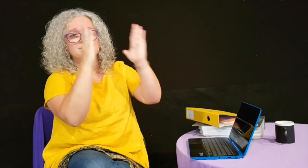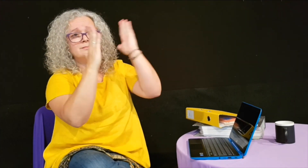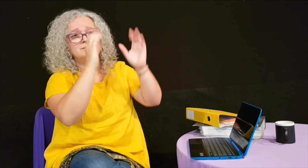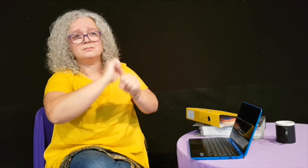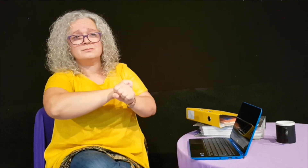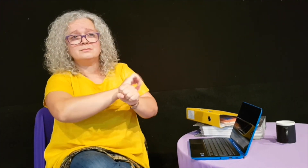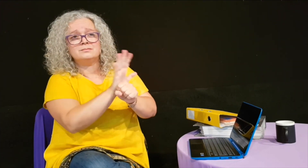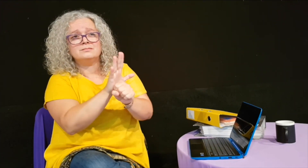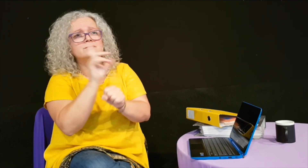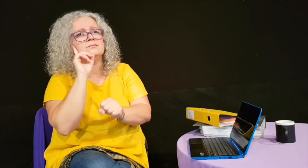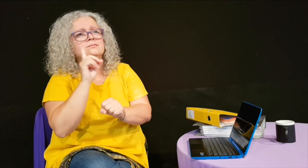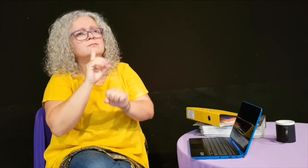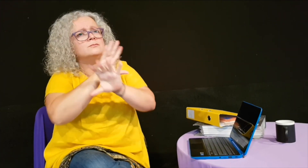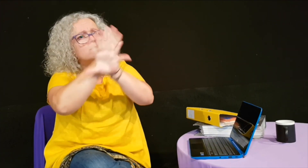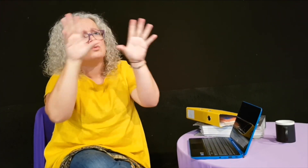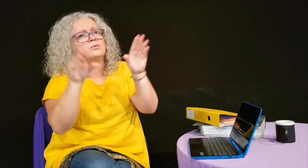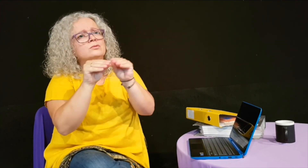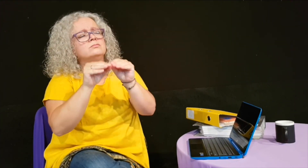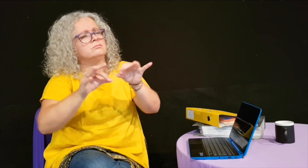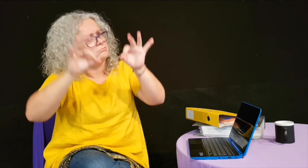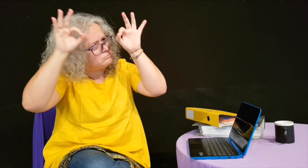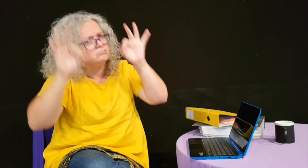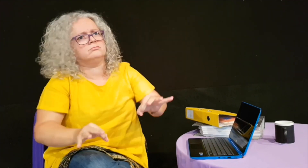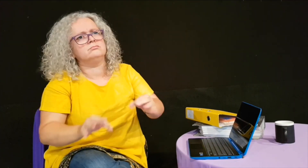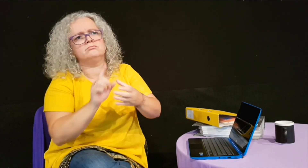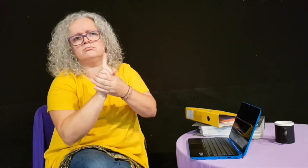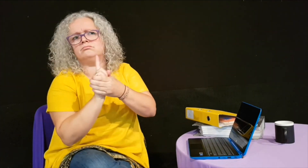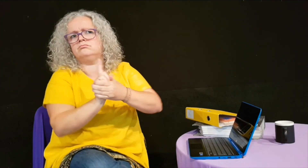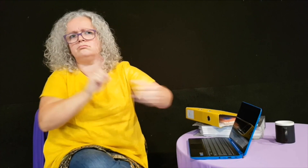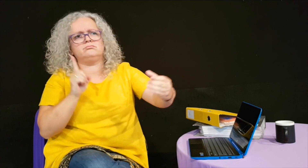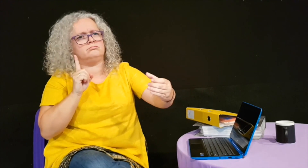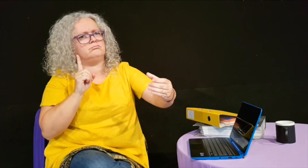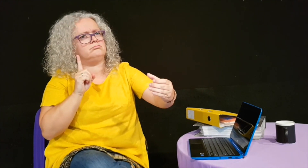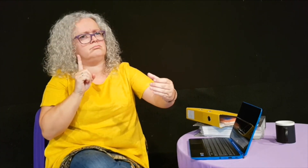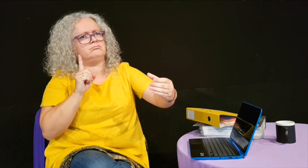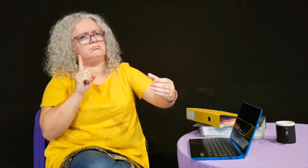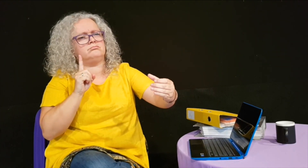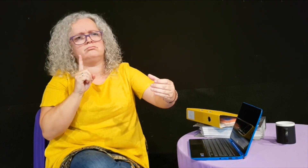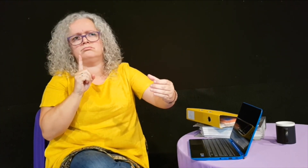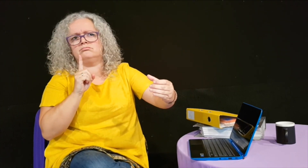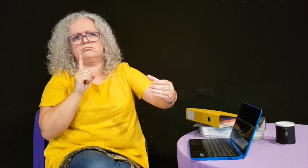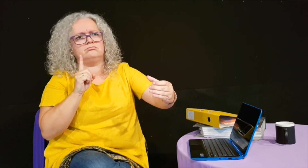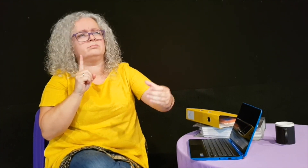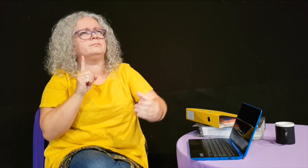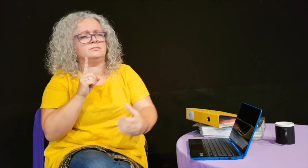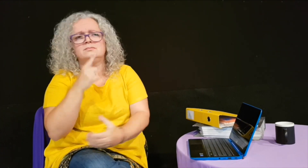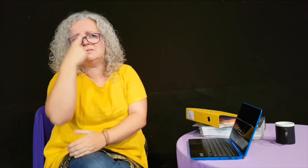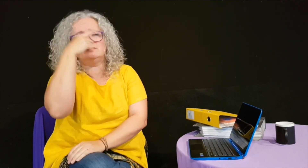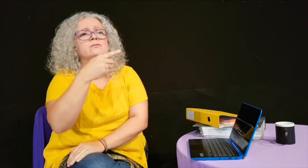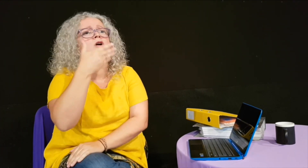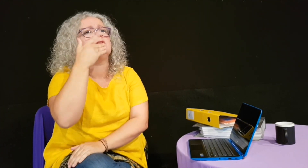y lo que he sufrido es, pues, cómo se han sentido en la época de coronavirus. Y realmente el sentimiento es de